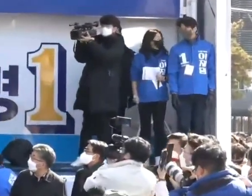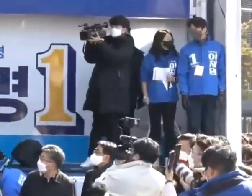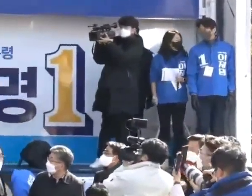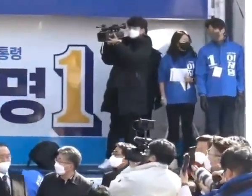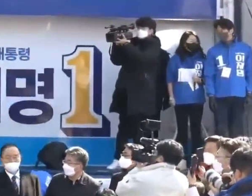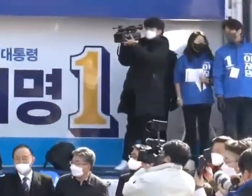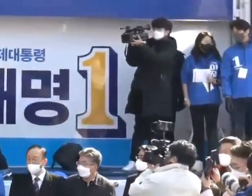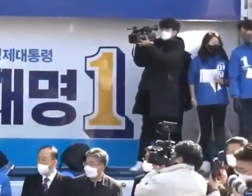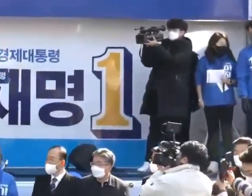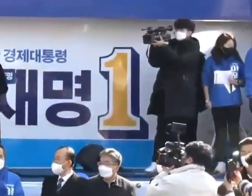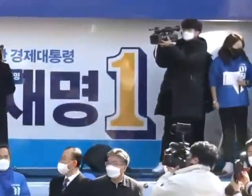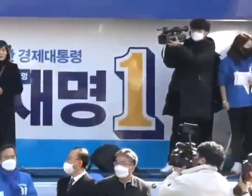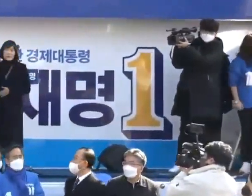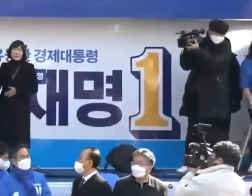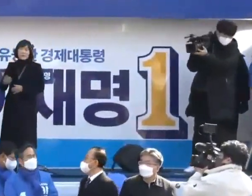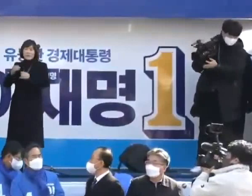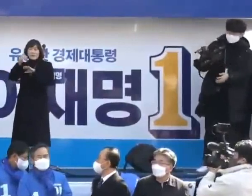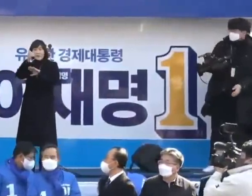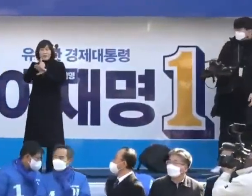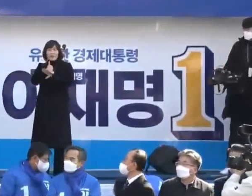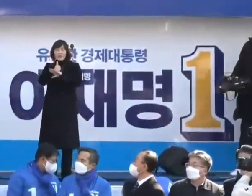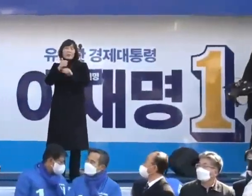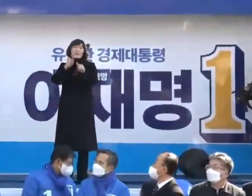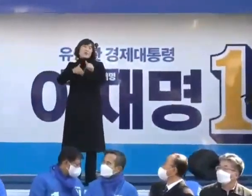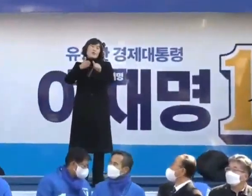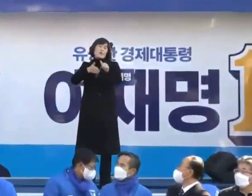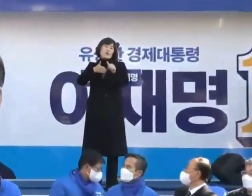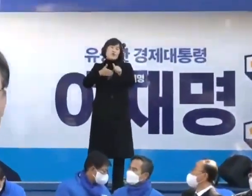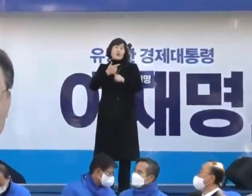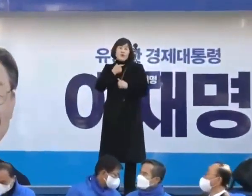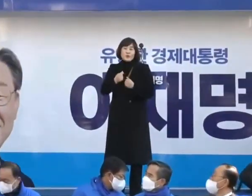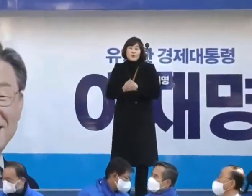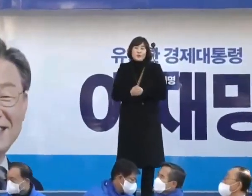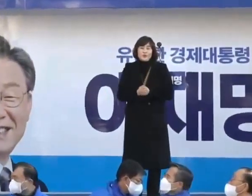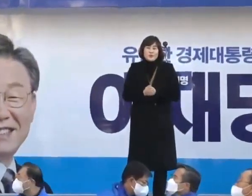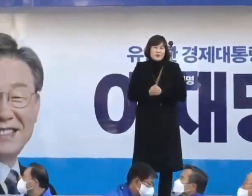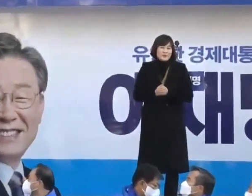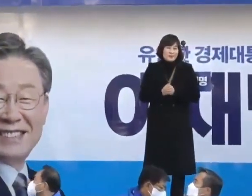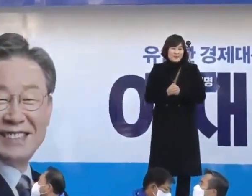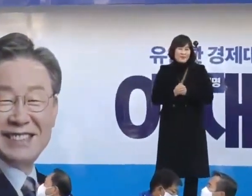제가 여러분께 마지막으로 이 부탁을 드리고 떠나겠습니다.